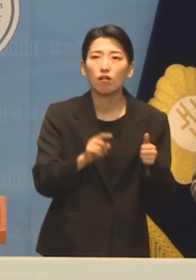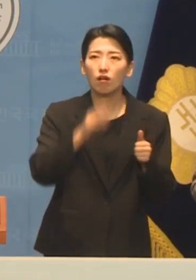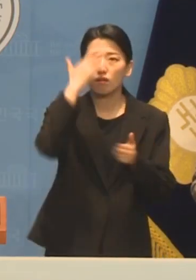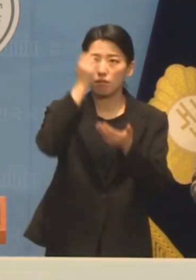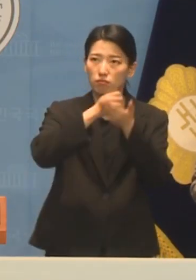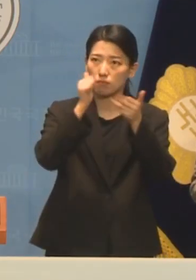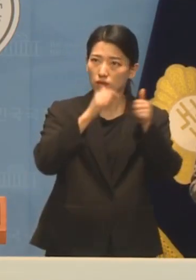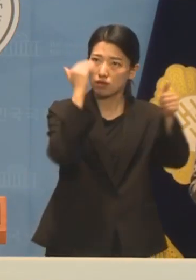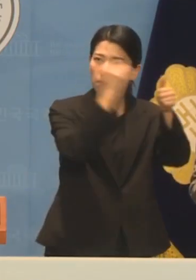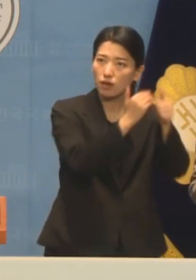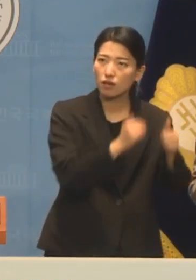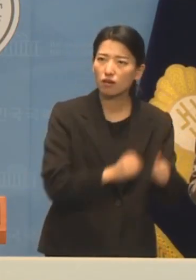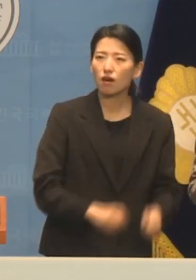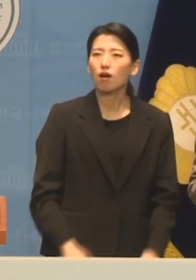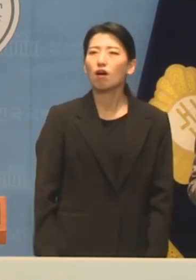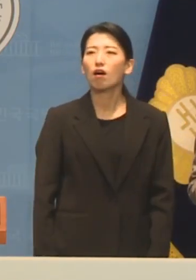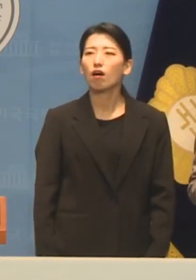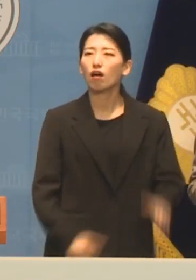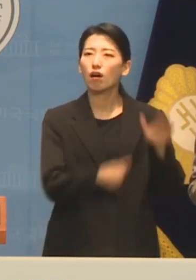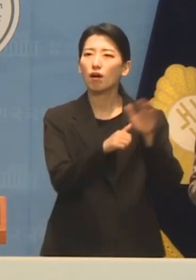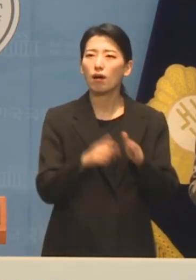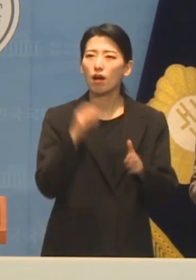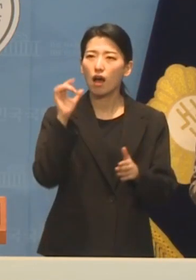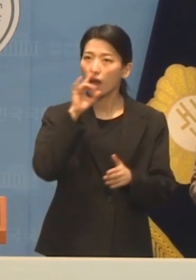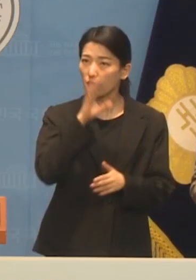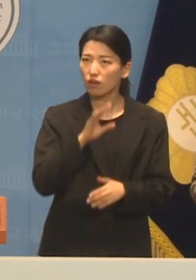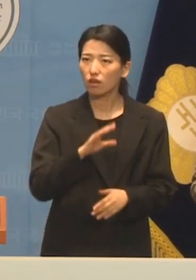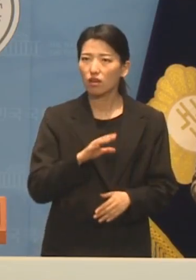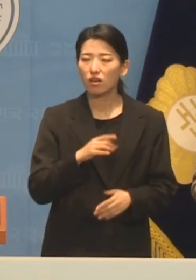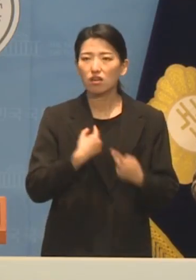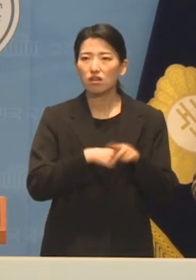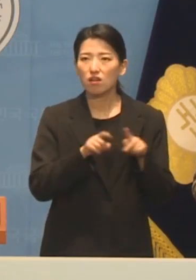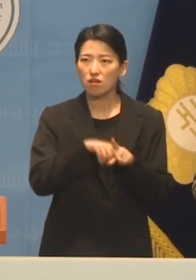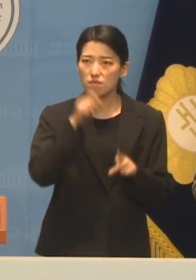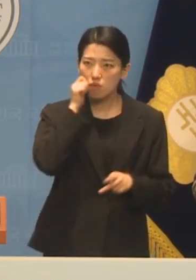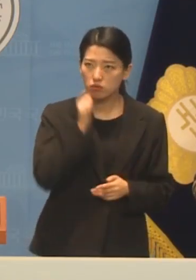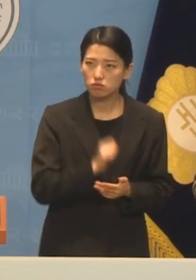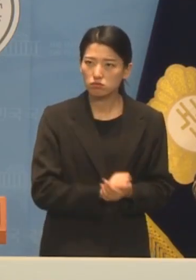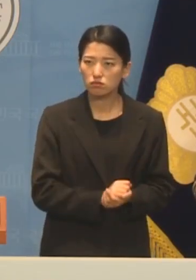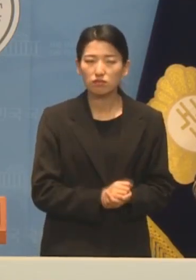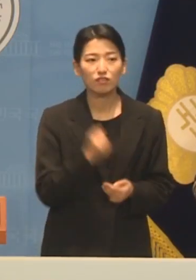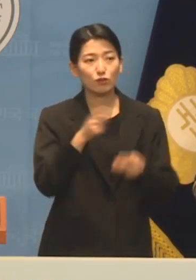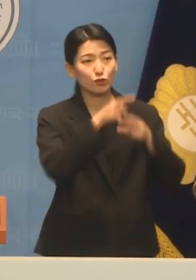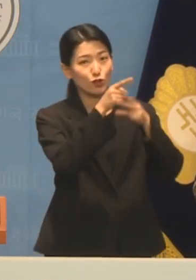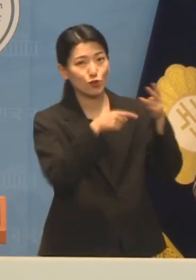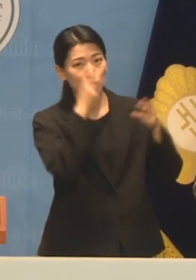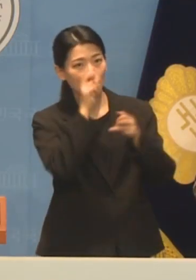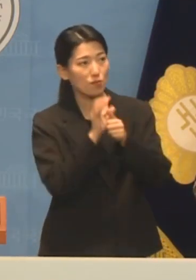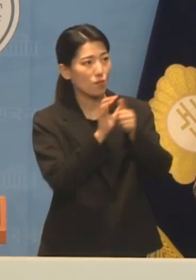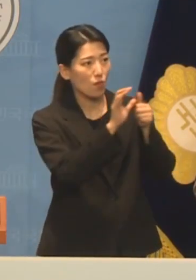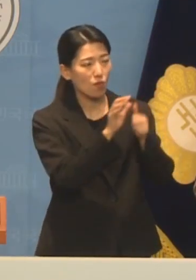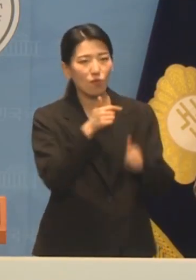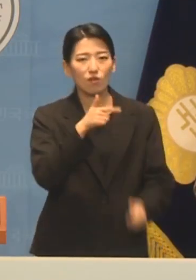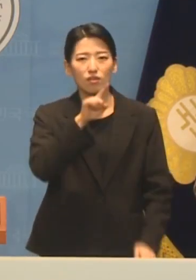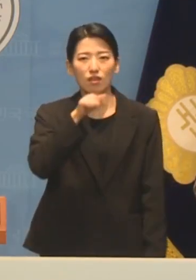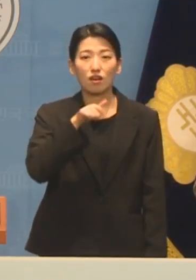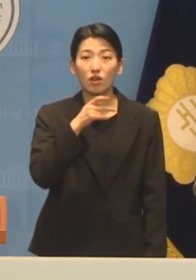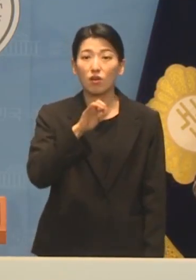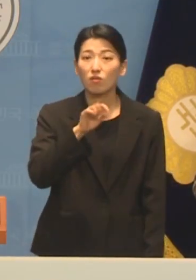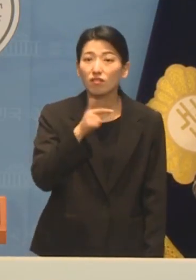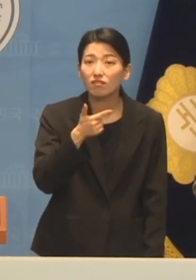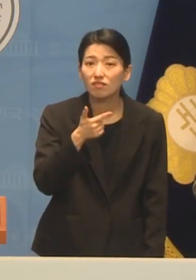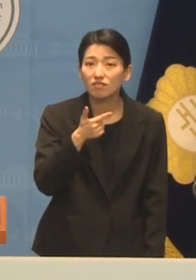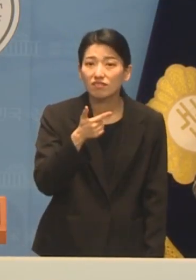강탈당했다고 말했고 계엄 결단을 이해한다며 윤석열 호위무사로 나선 나경원 의원은 윤석열